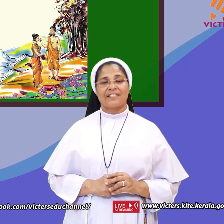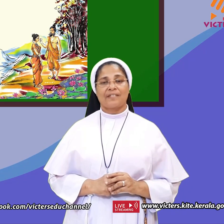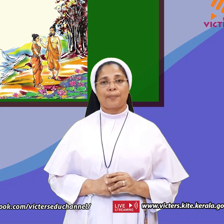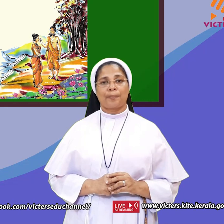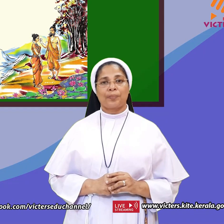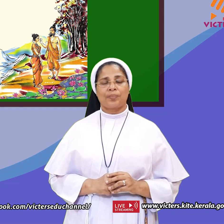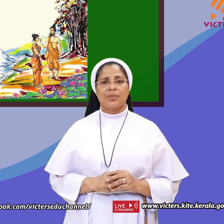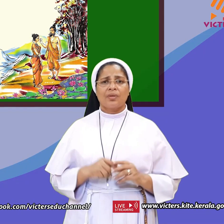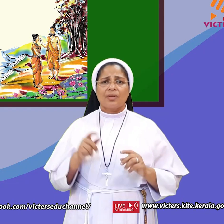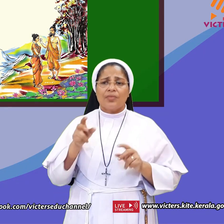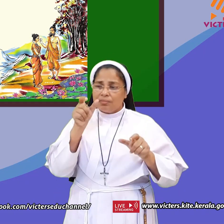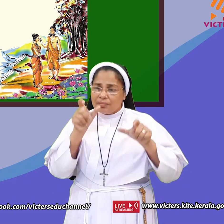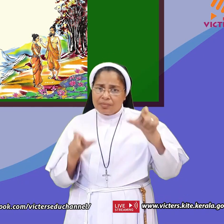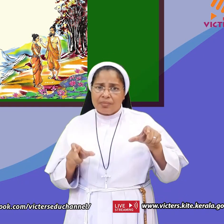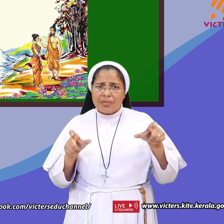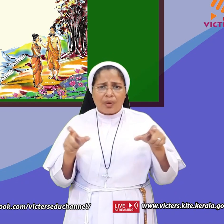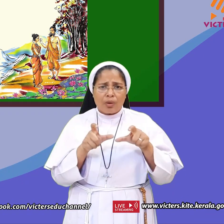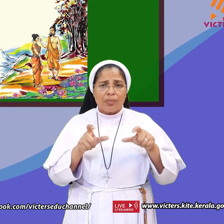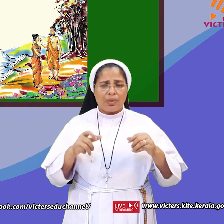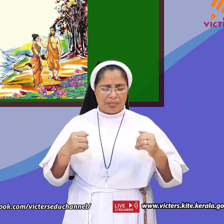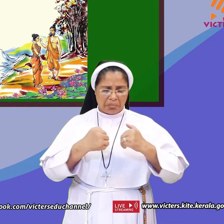പരസ്പരം പിരിഞ്ഞു കഴിഞ്ഞിരുന്ന